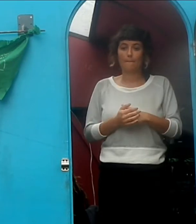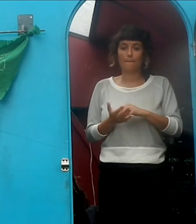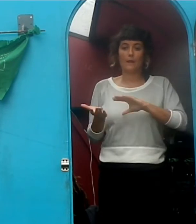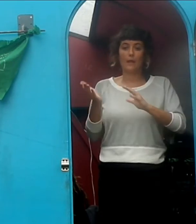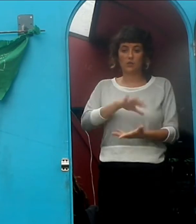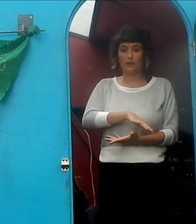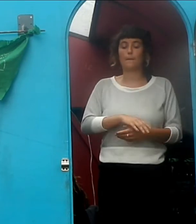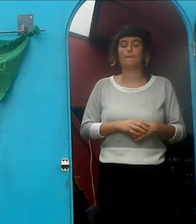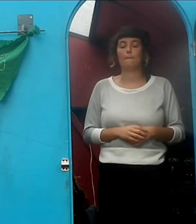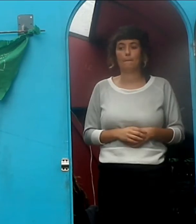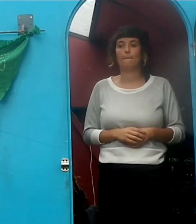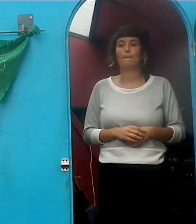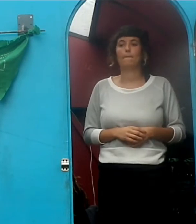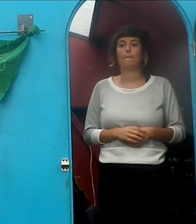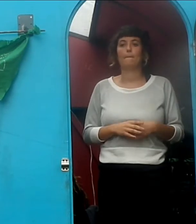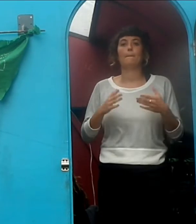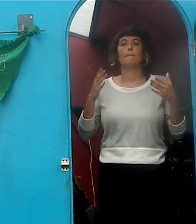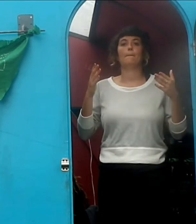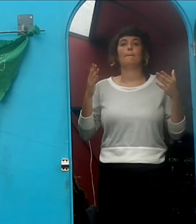2018.